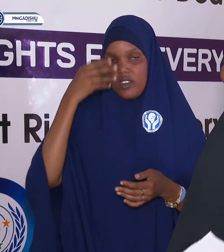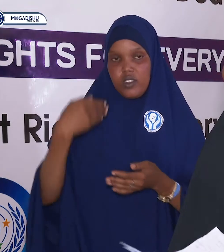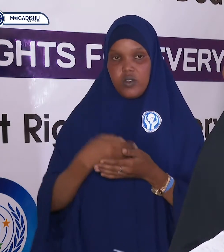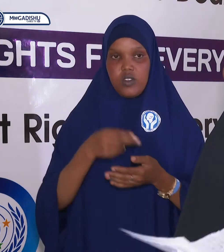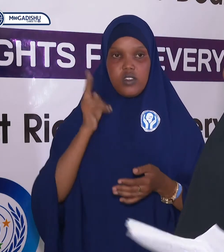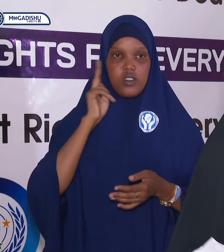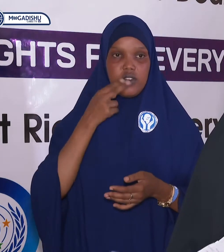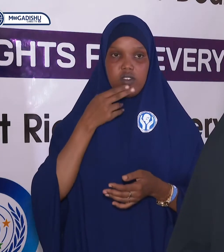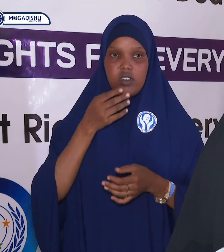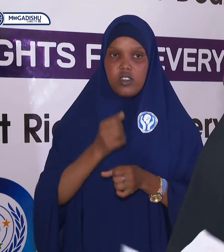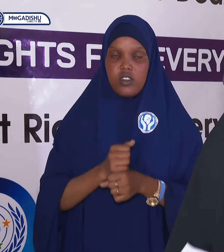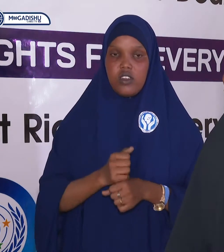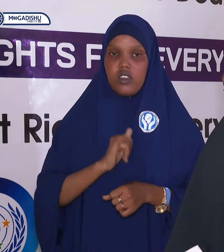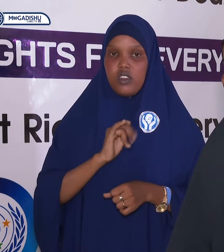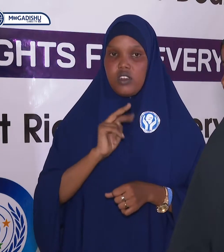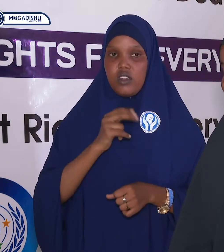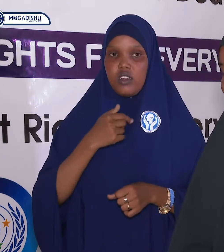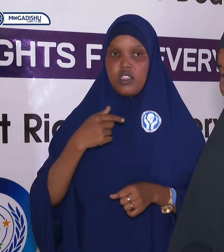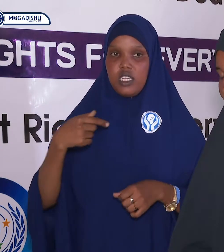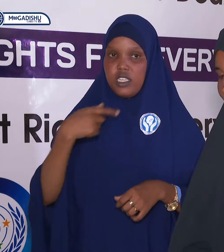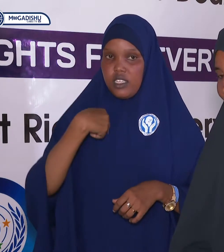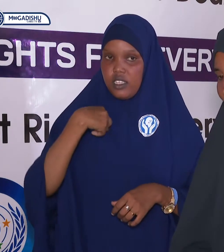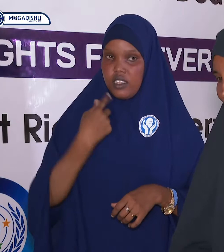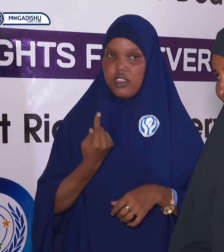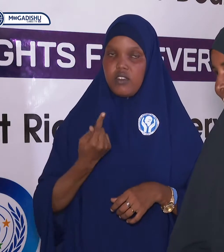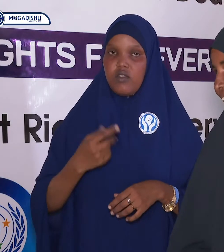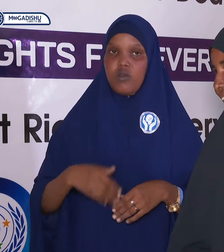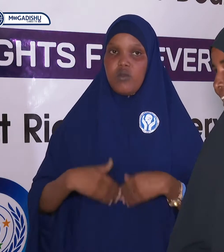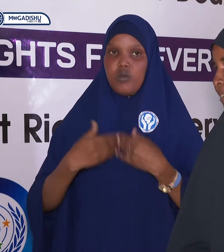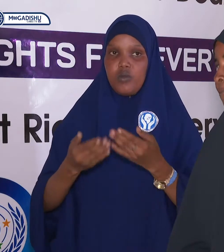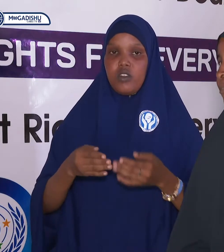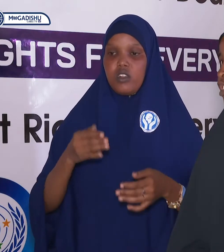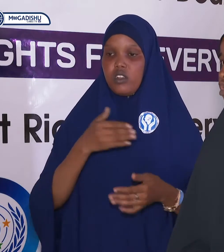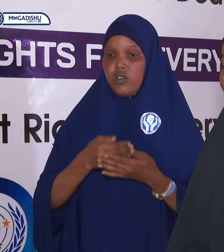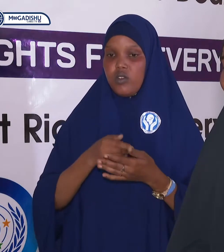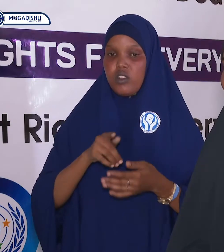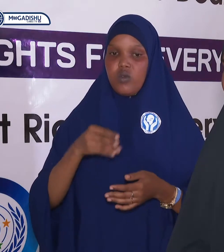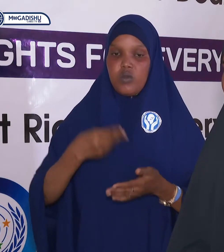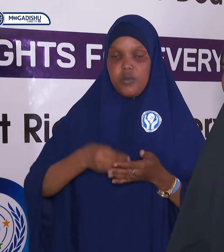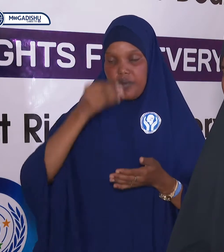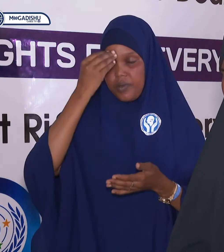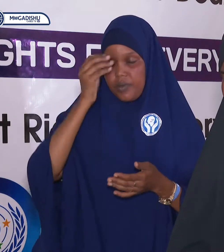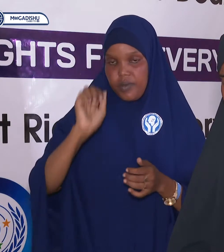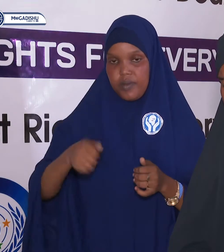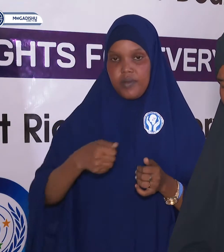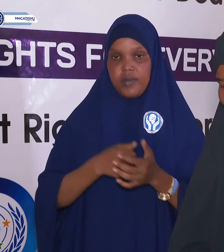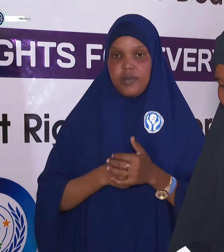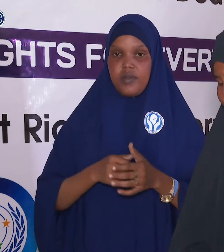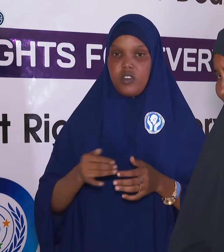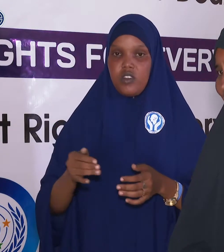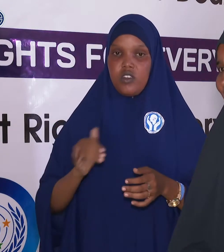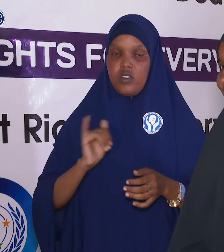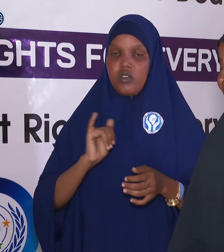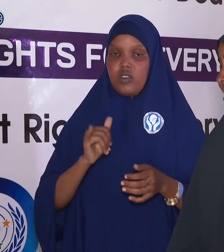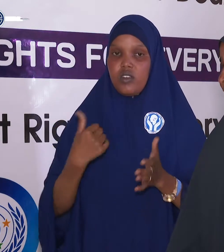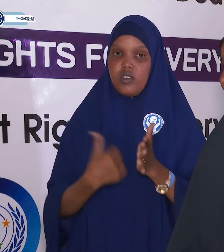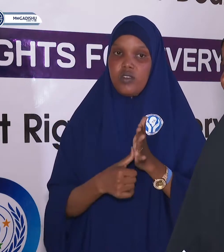in aan annagu u bandhigno inay caruurtan wax baran karaan sidoo kale caqabadaha iskuulka haysta waxaa ka